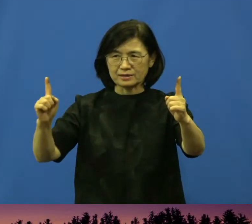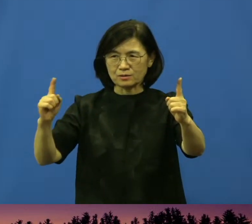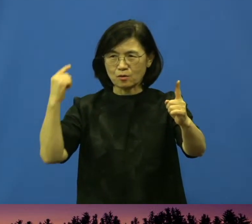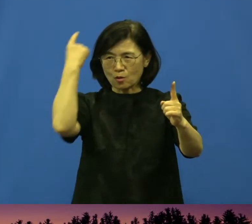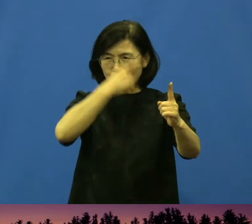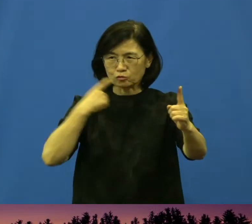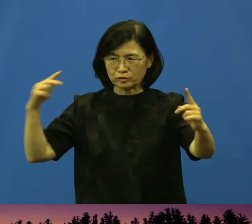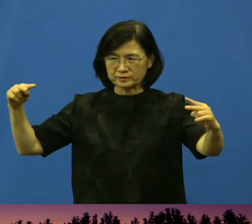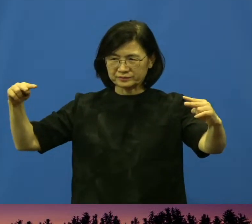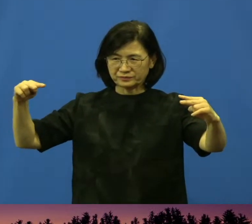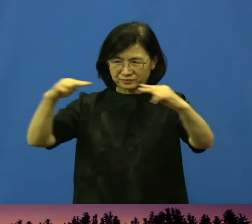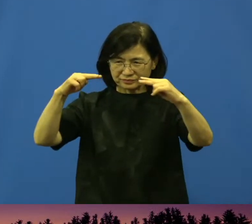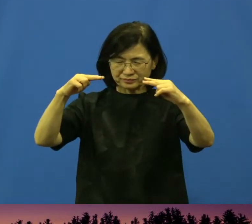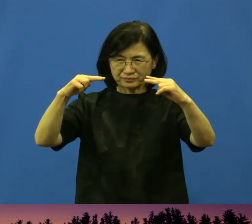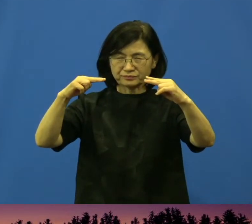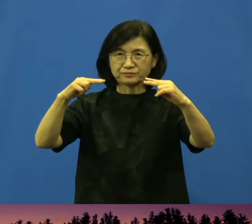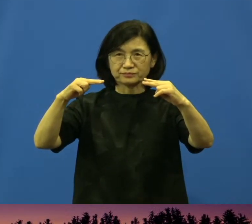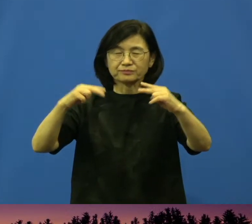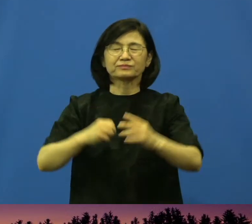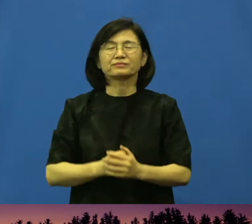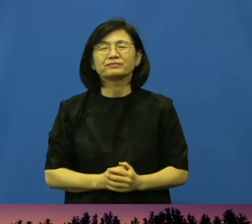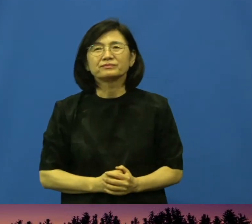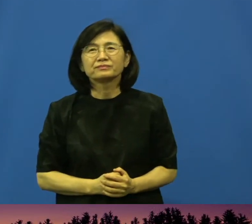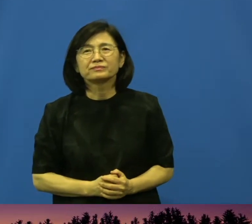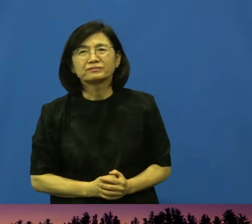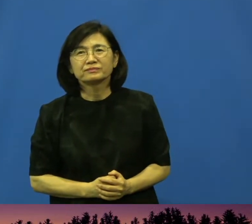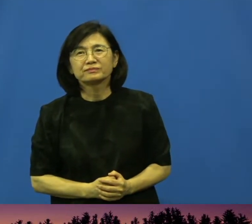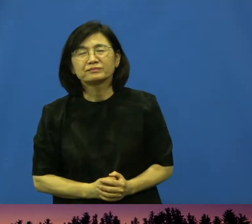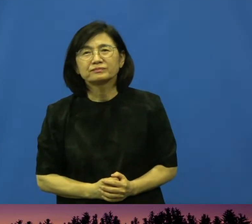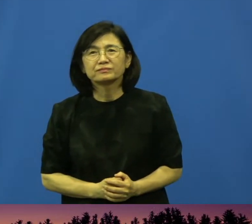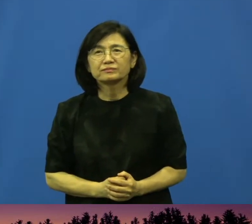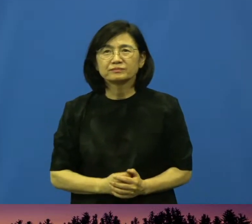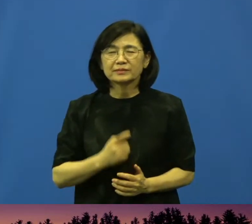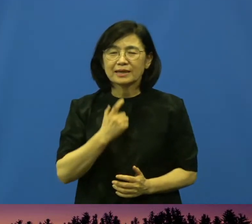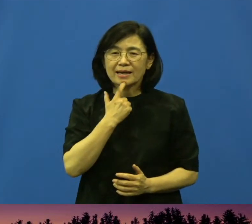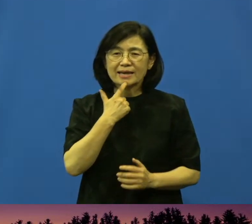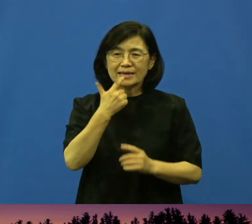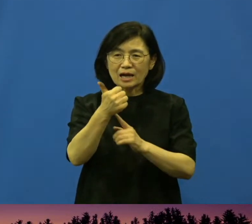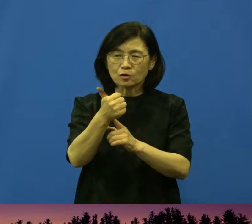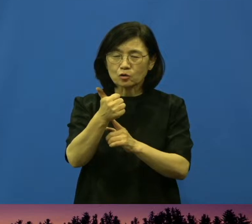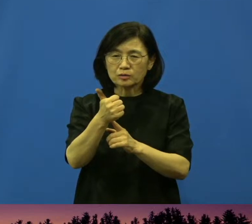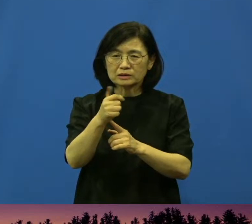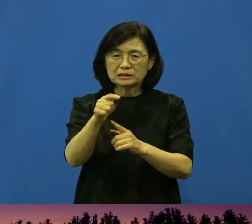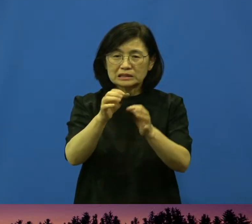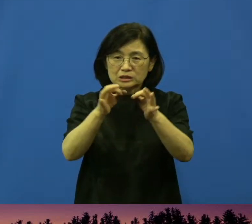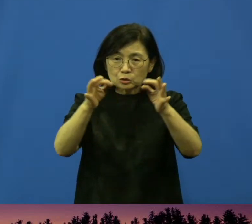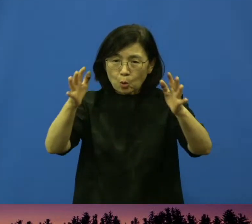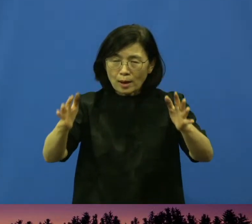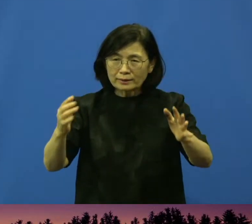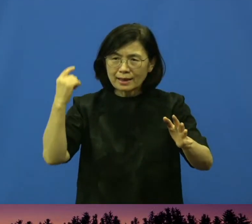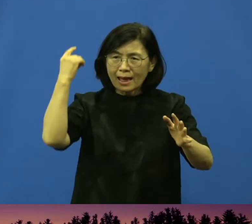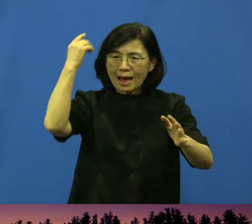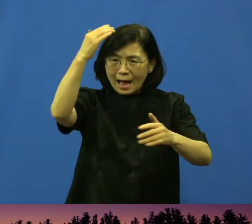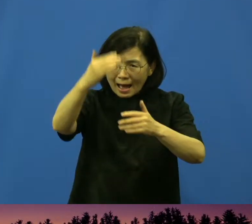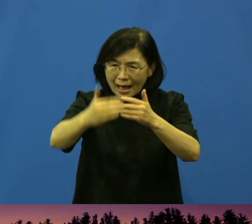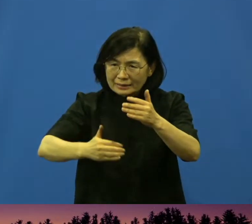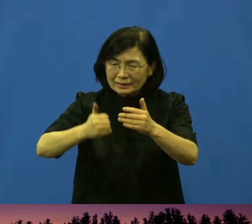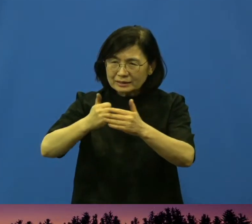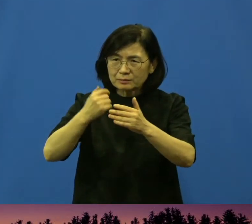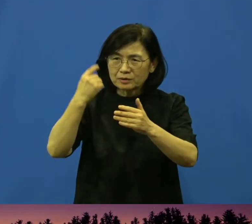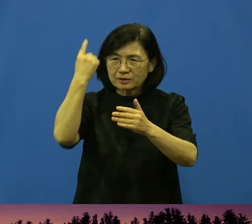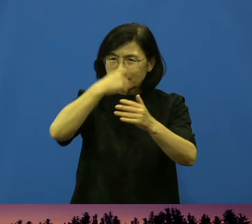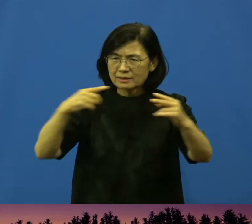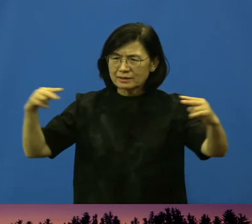거예요. 자, 이건 뭐예요, 여러분? 야곱은 그동안 하나님과 대면하지 않고 산 거예요.